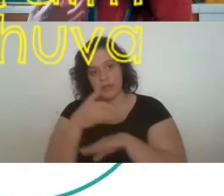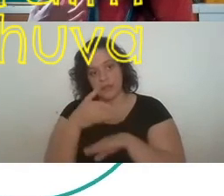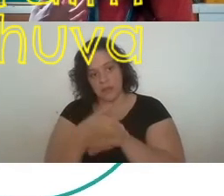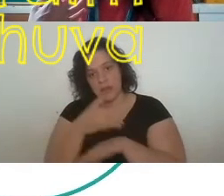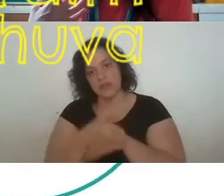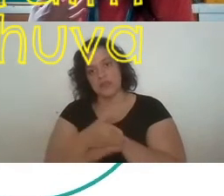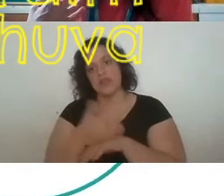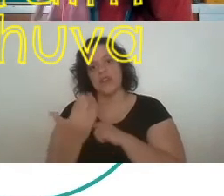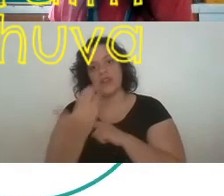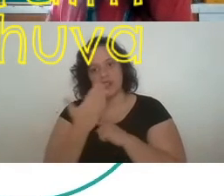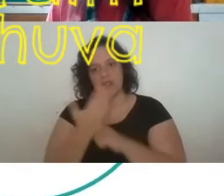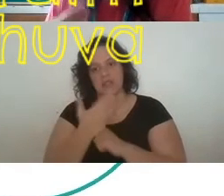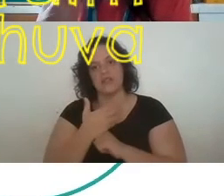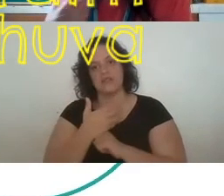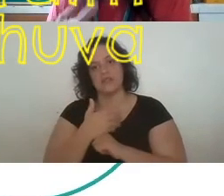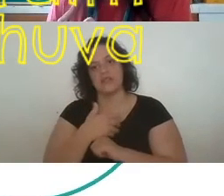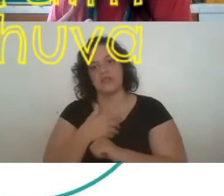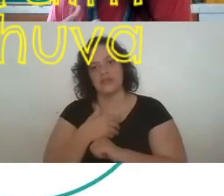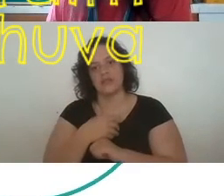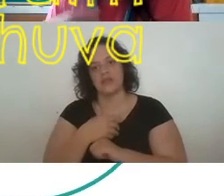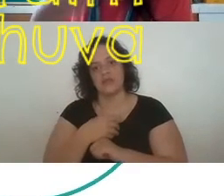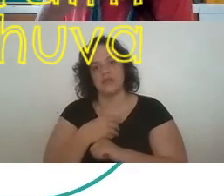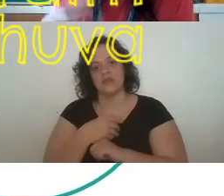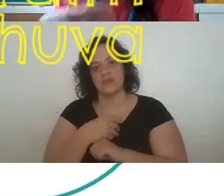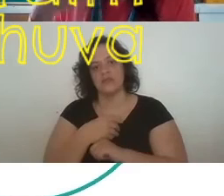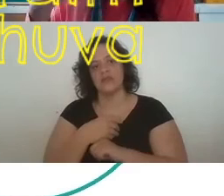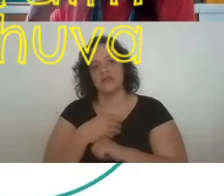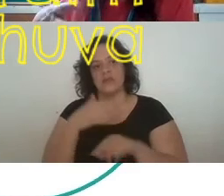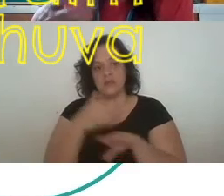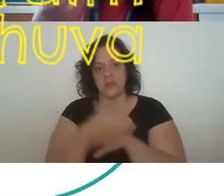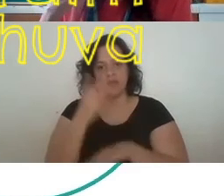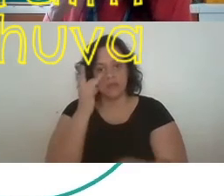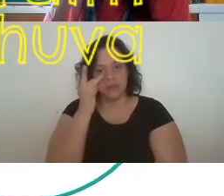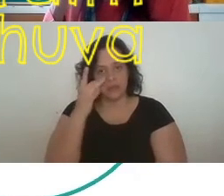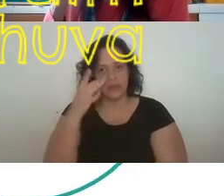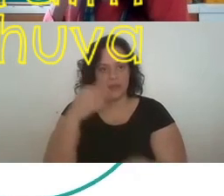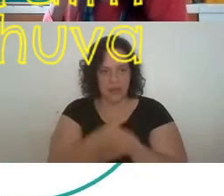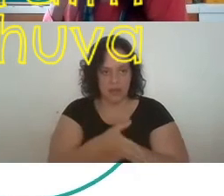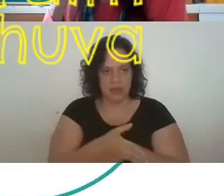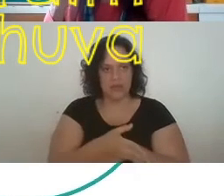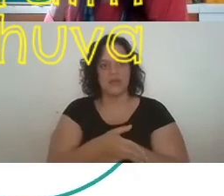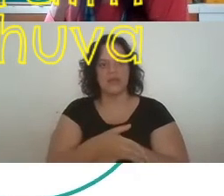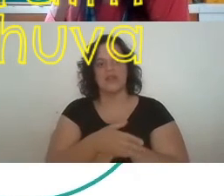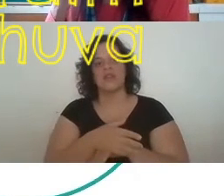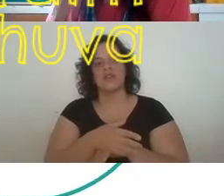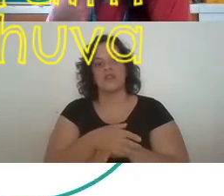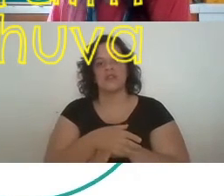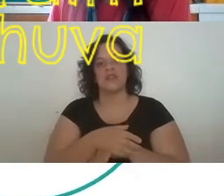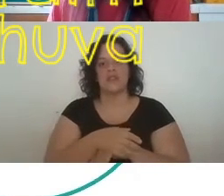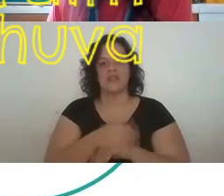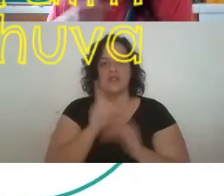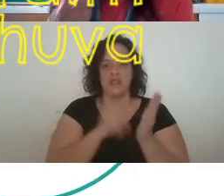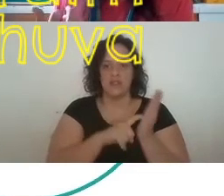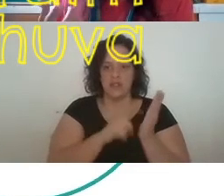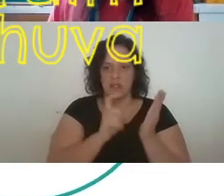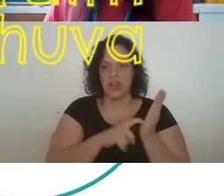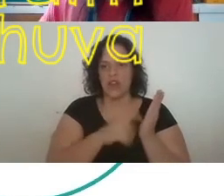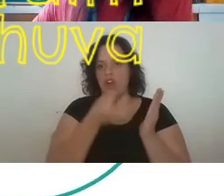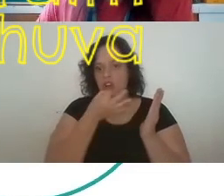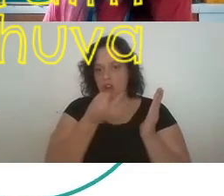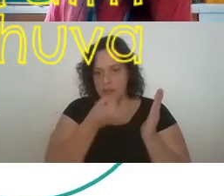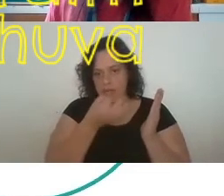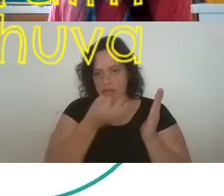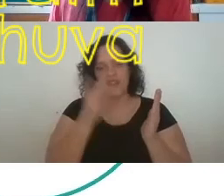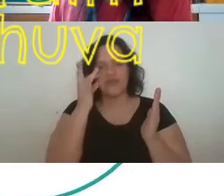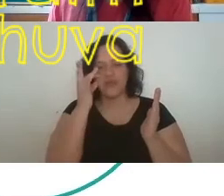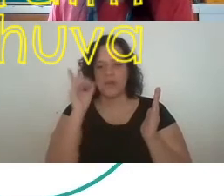realmente, tanto participando pessoalmente, né, indo lá e clicando e dando a sua opinião, apoio, que está aberto